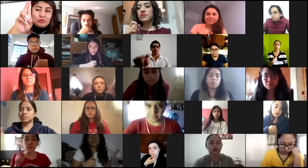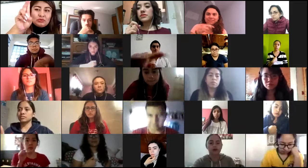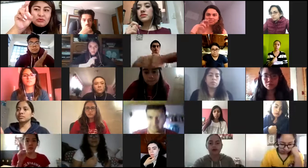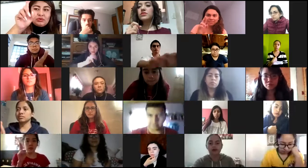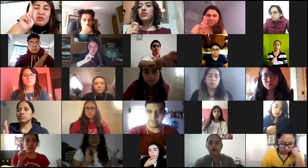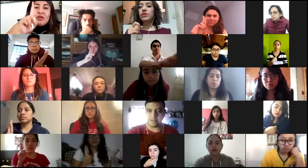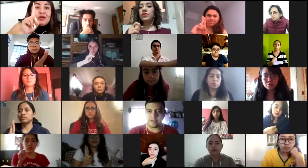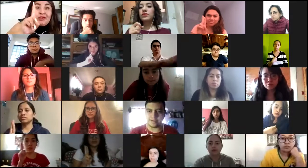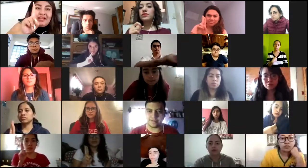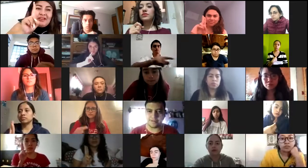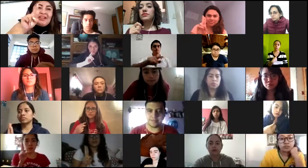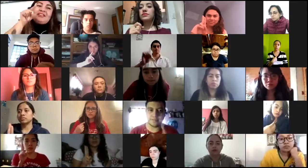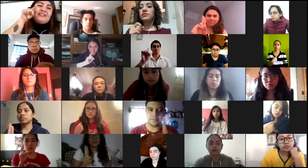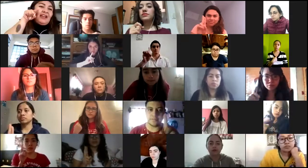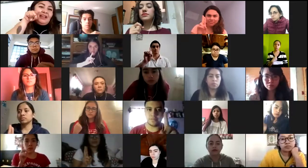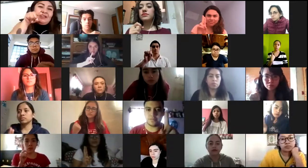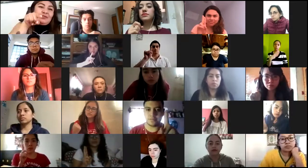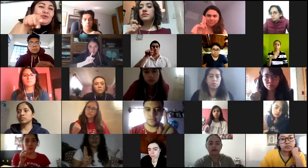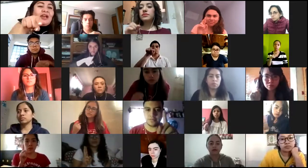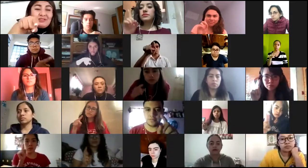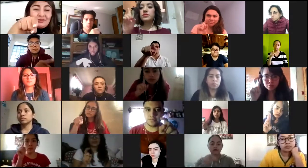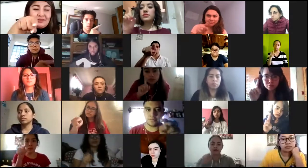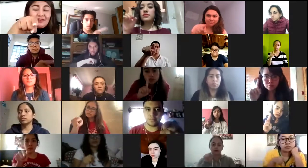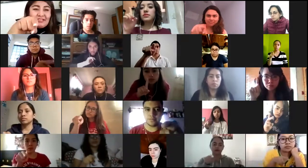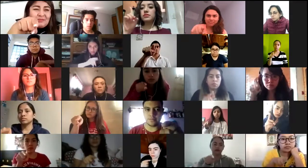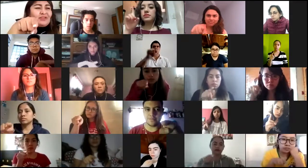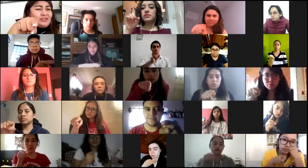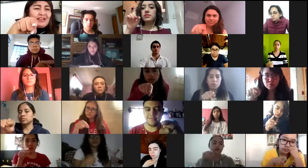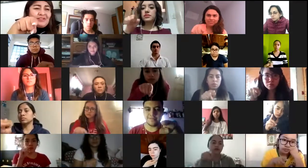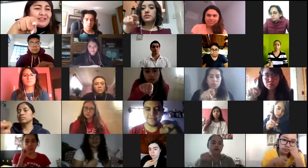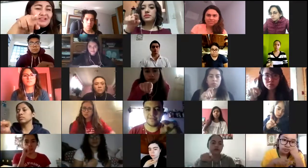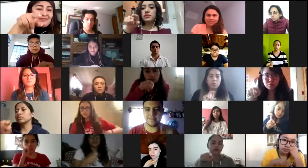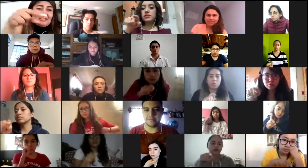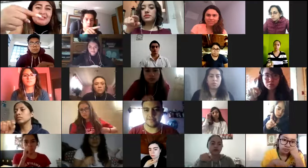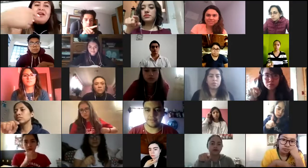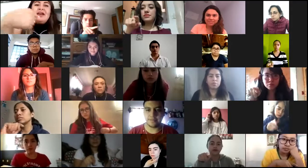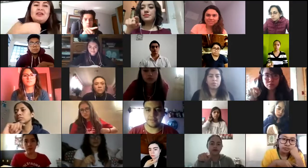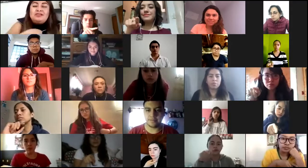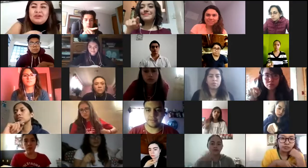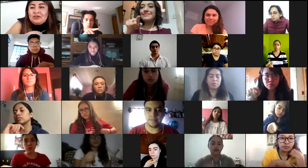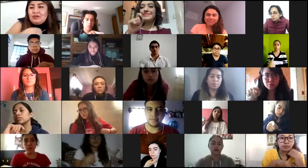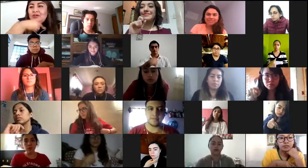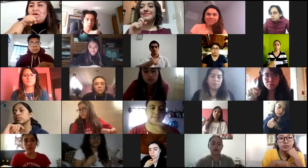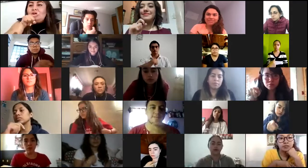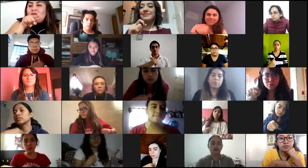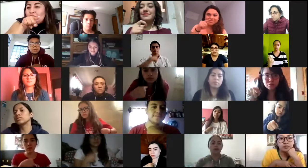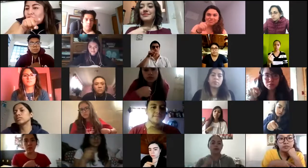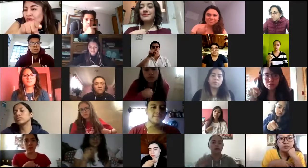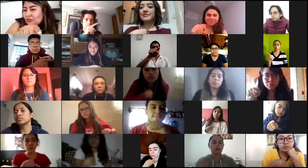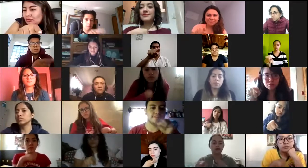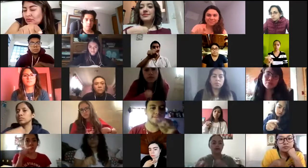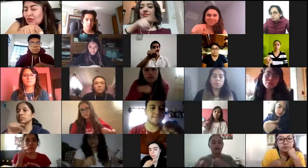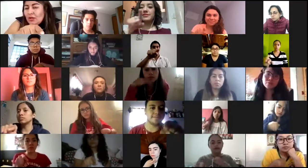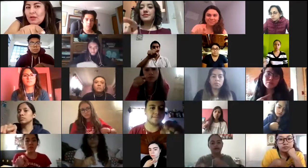Tú, con dedo índice, tú. Estos son muy fáciles. Bueno, de hecho, la lengua de señas es muy fácil. Yo,